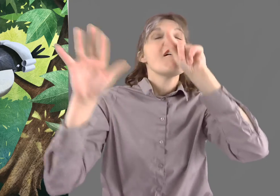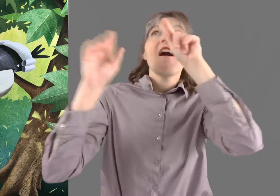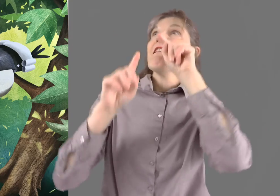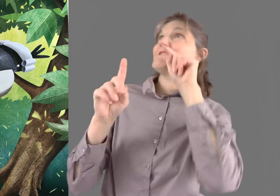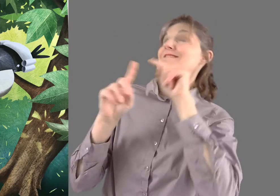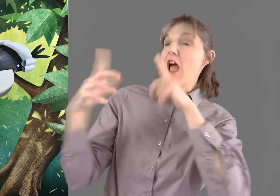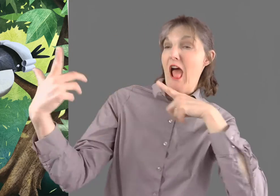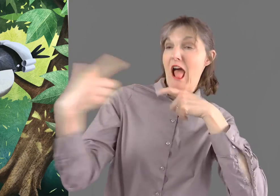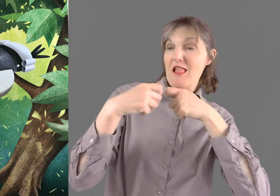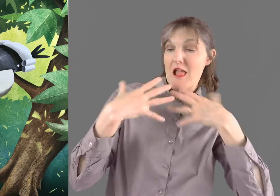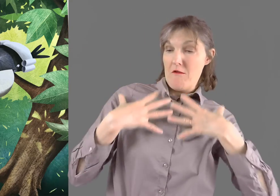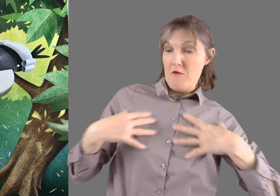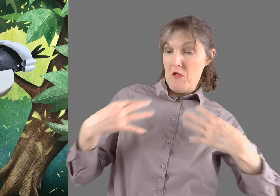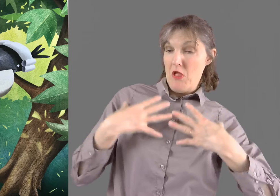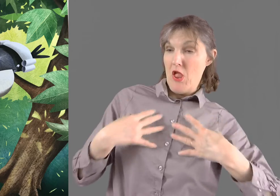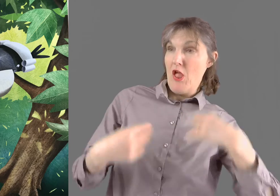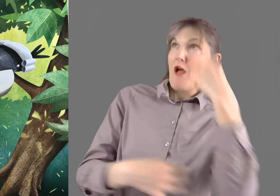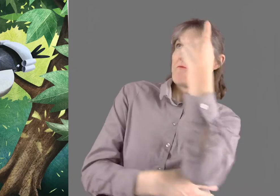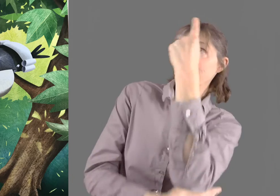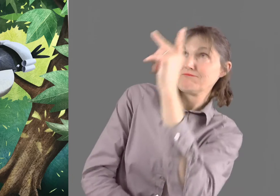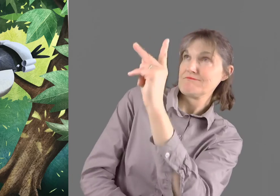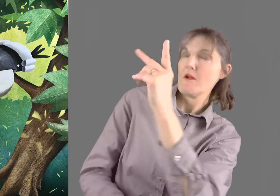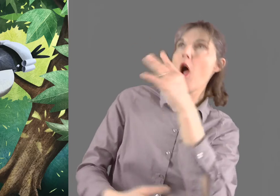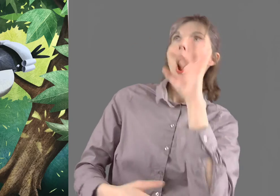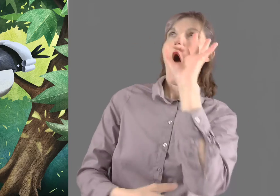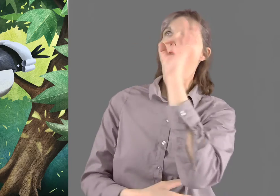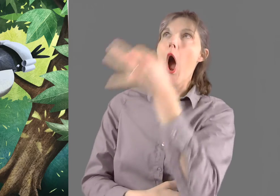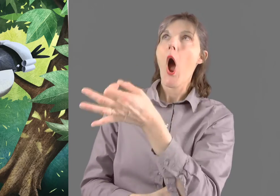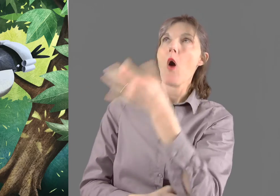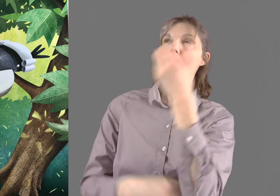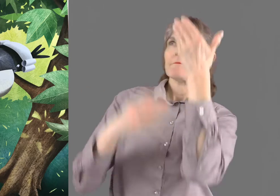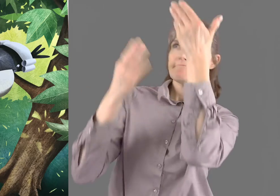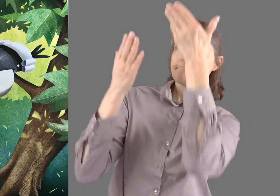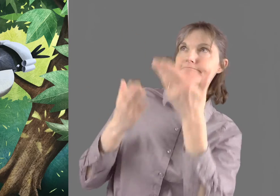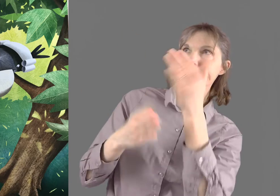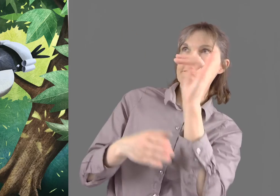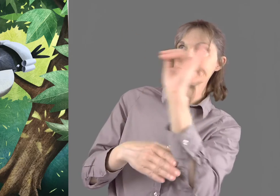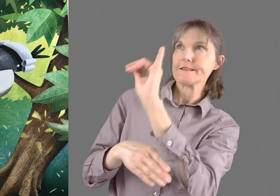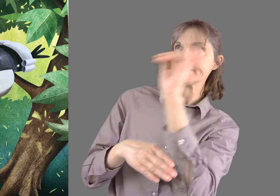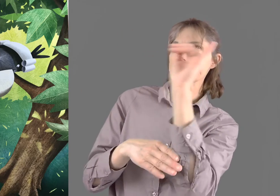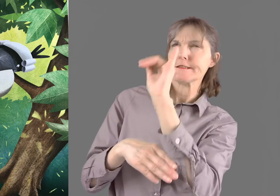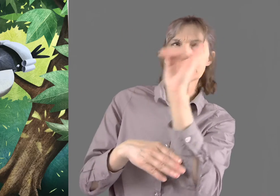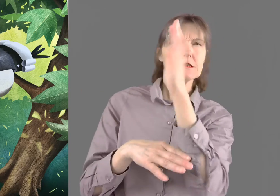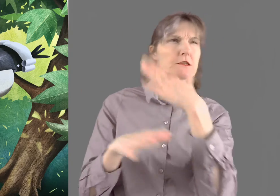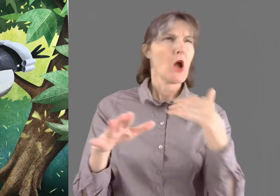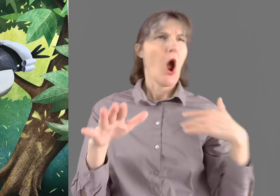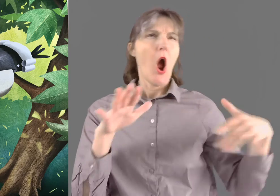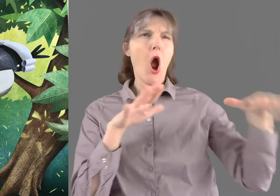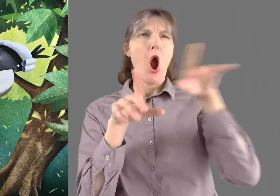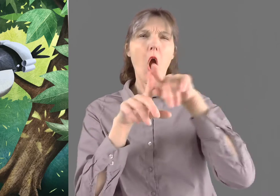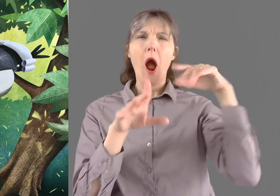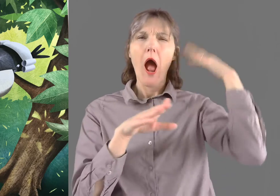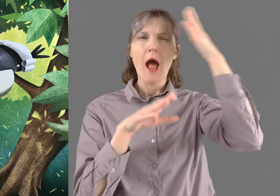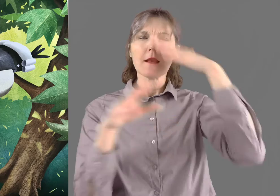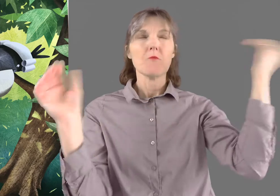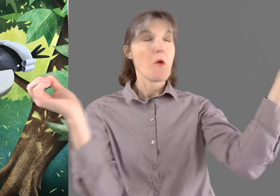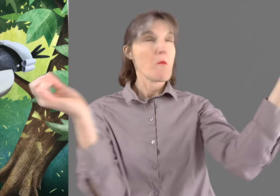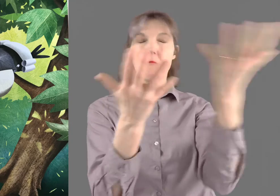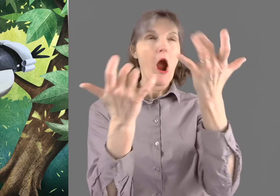votre plumage, vous êtes le phénix des hôtes de ces bois. À ces